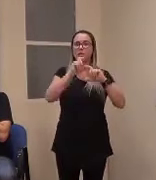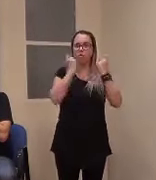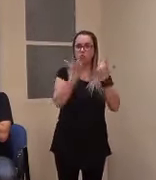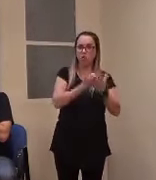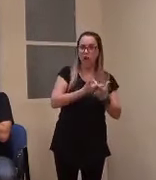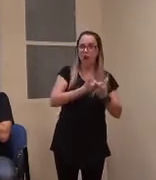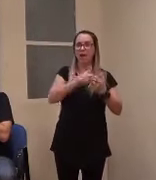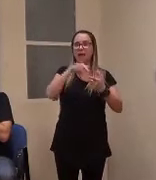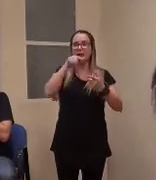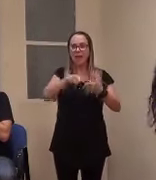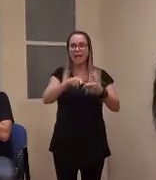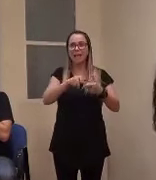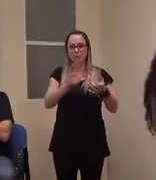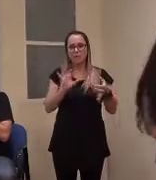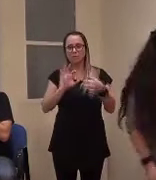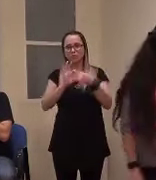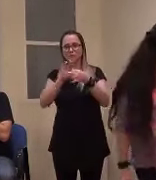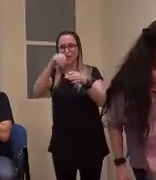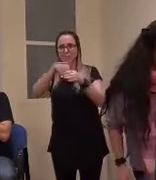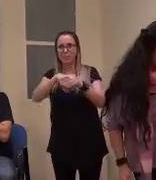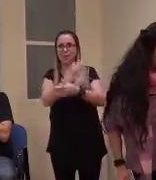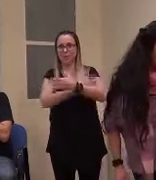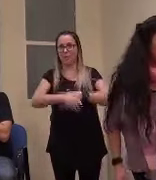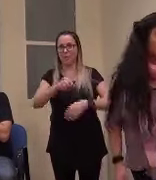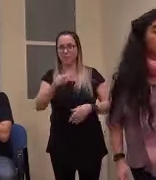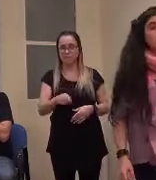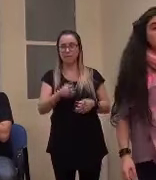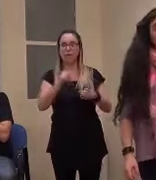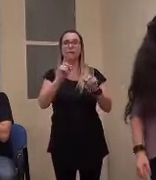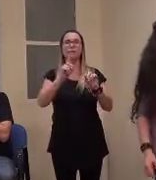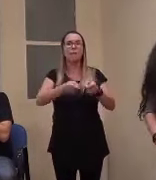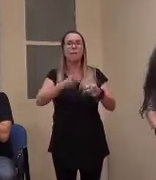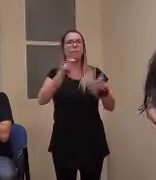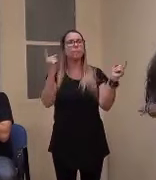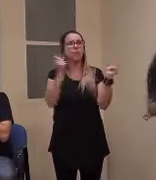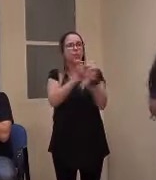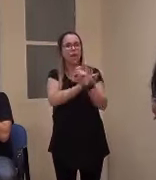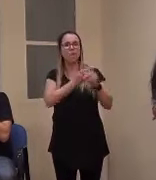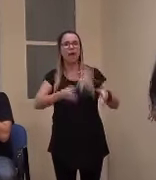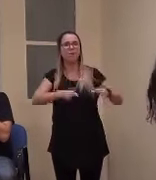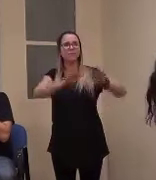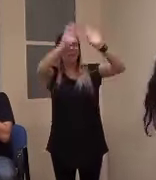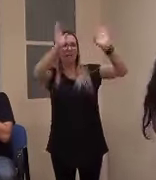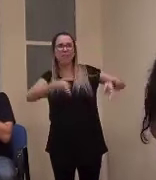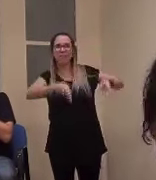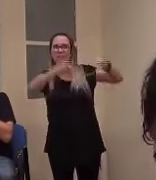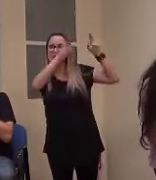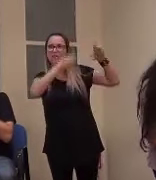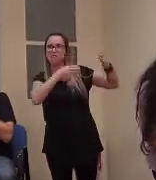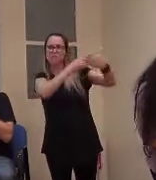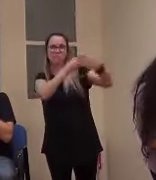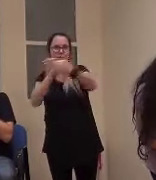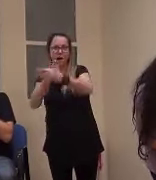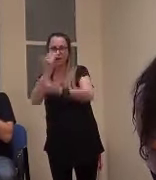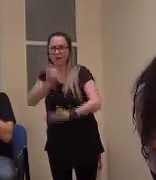personas hablamos del edificio barreras de todo tipo